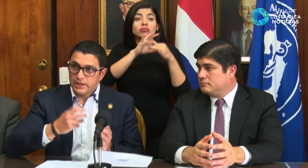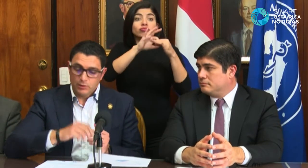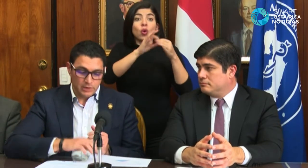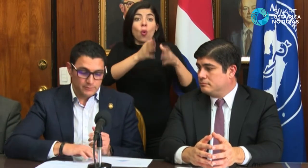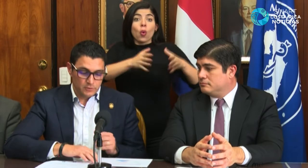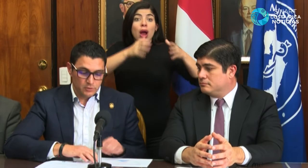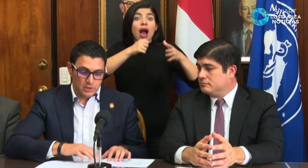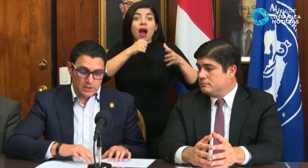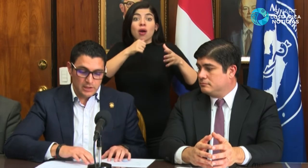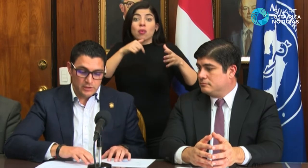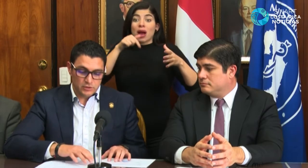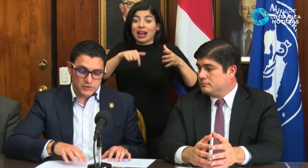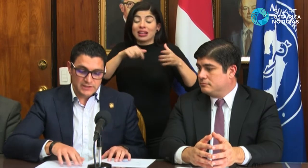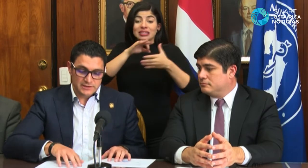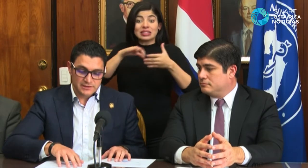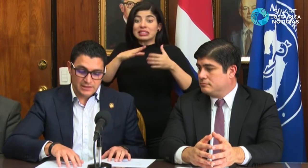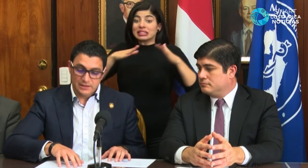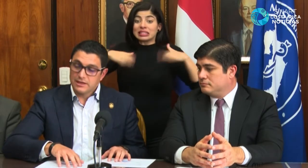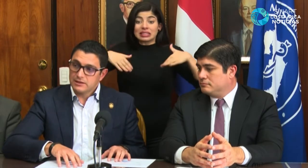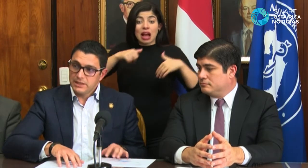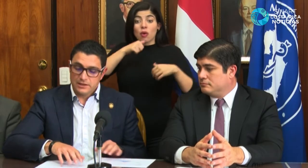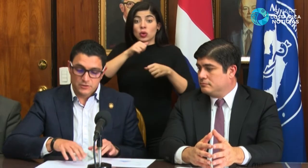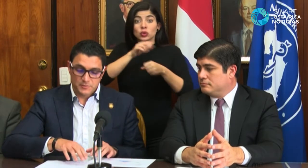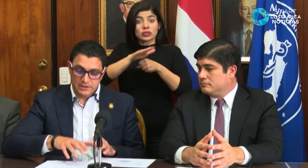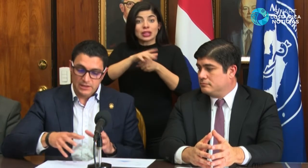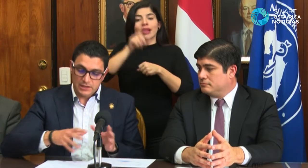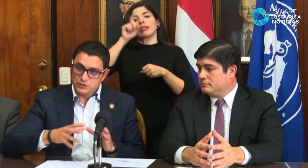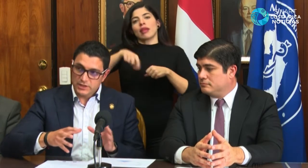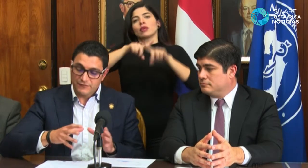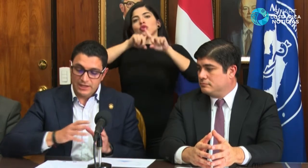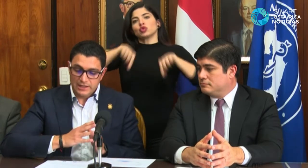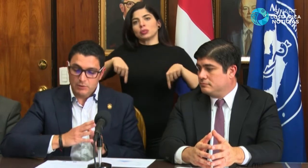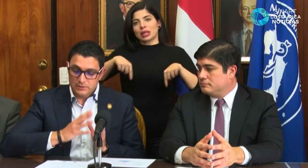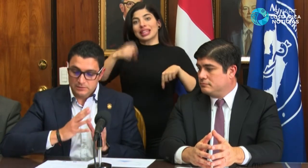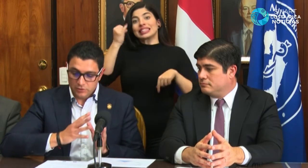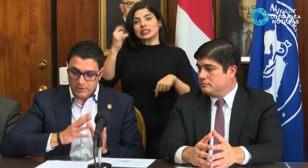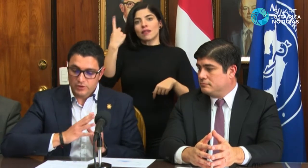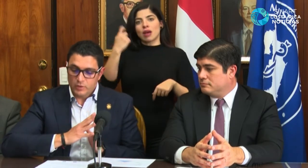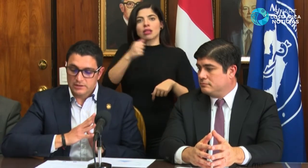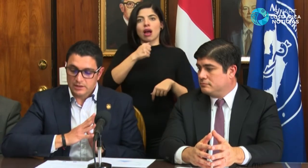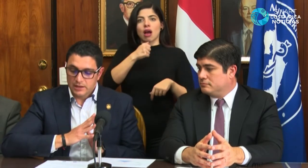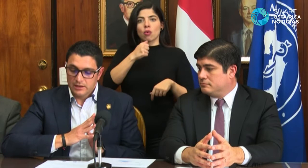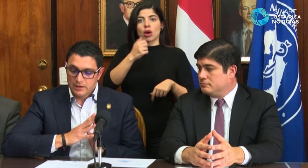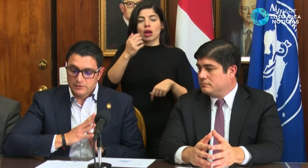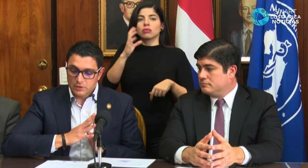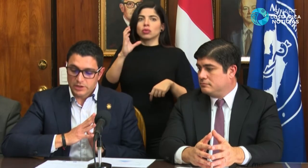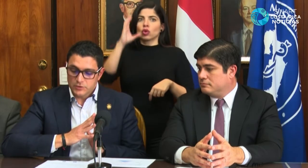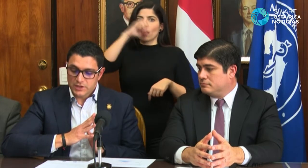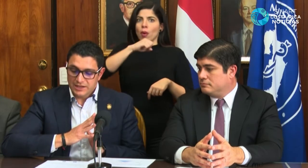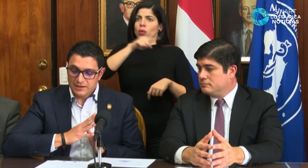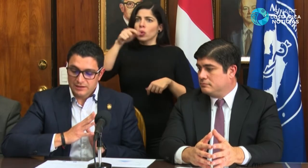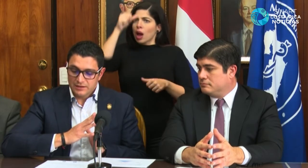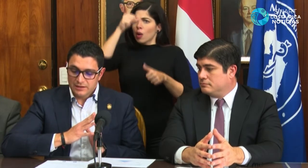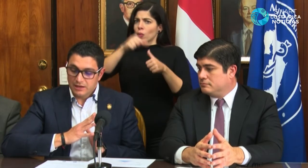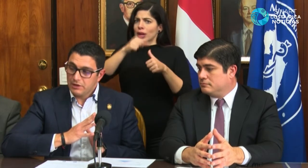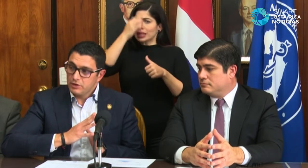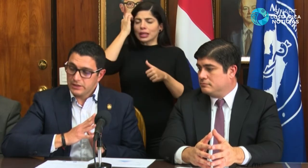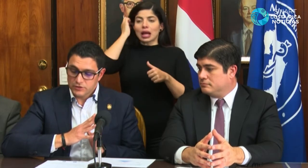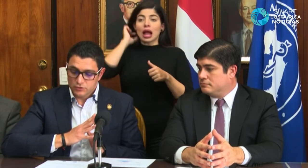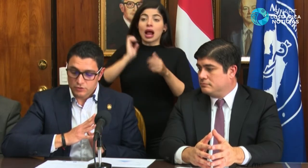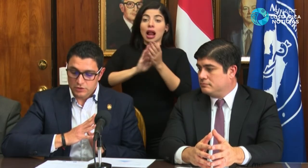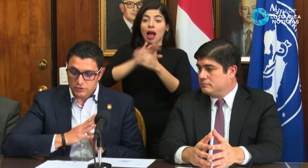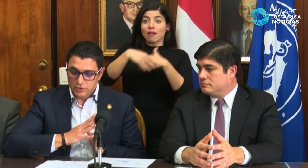contenedor de agua, entonces se tendrá también que suspender en caso de que falte agua, tomando en cuenta que recordemos que el